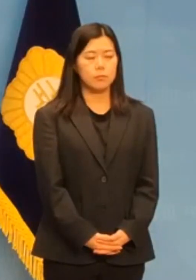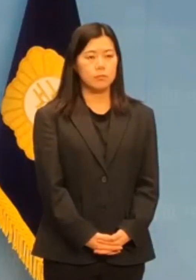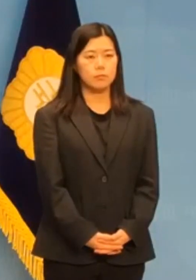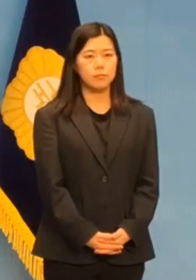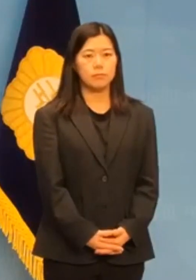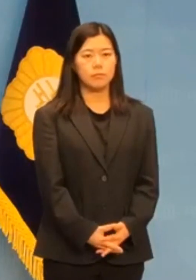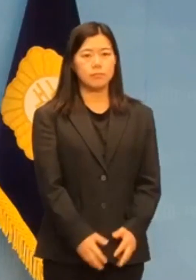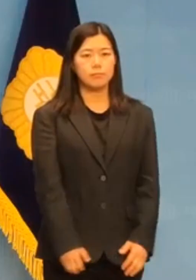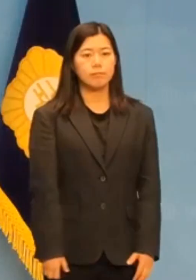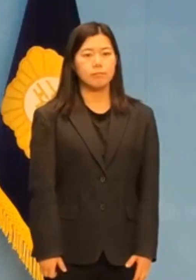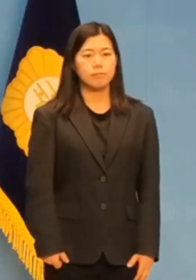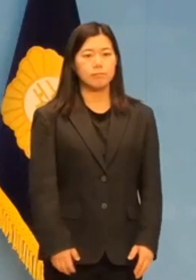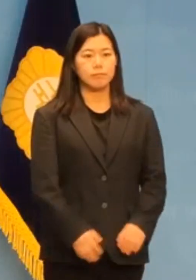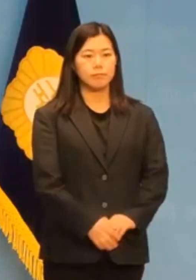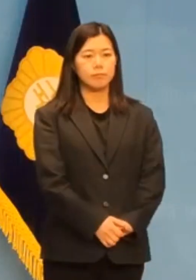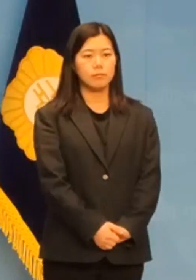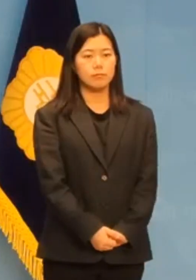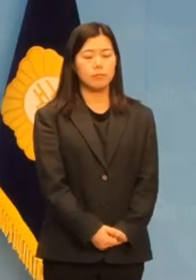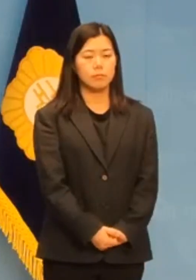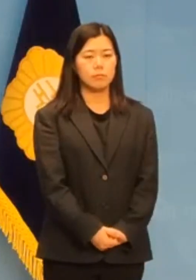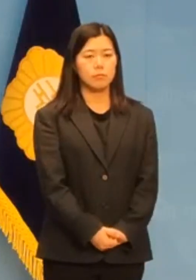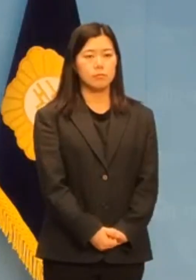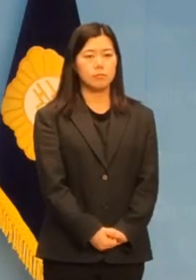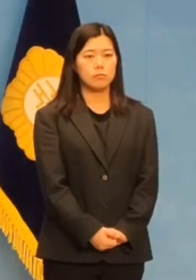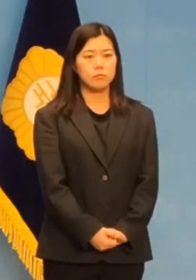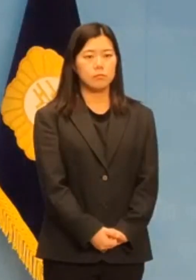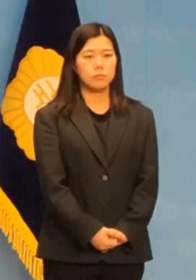준비되면 진행하겠습니다.